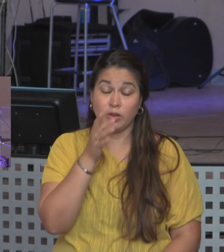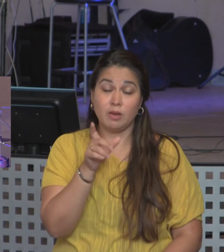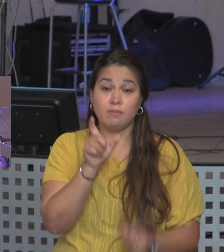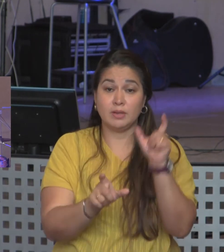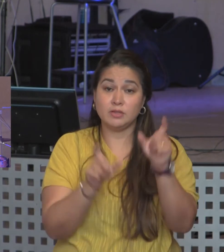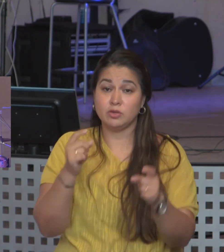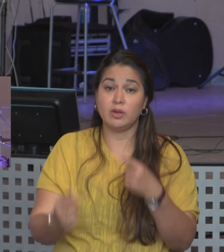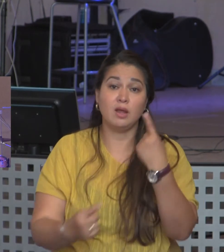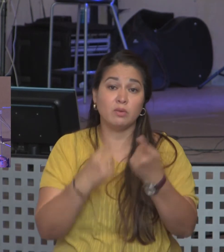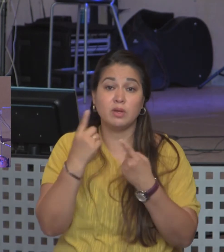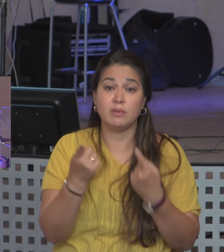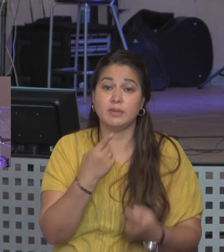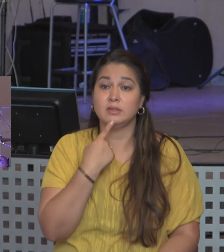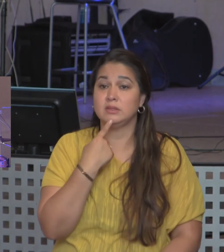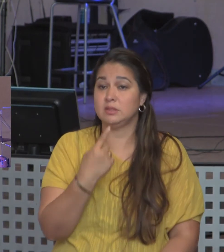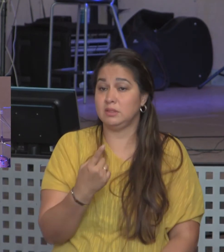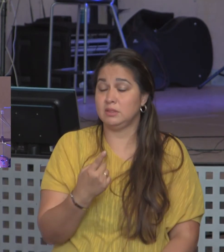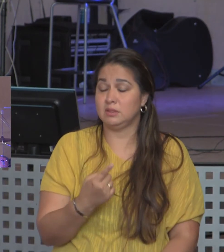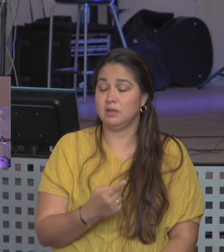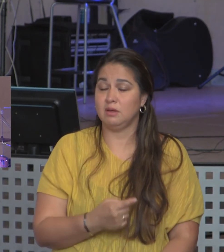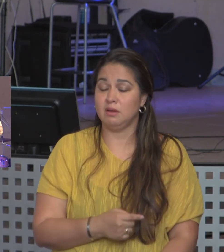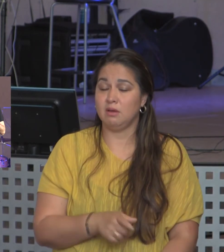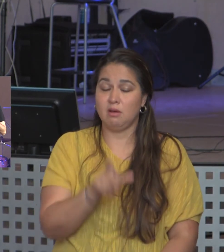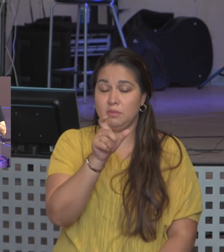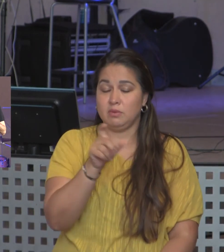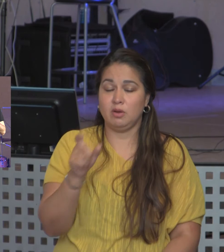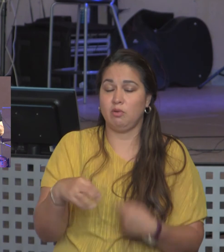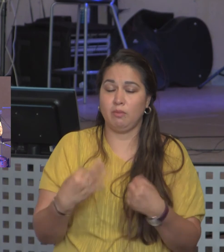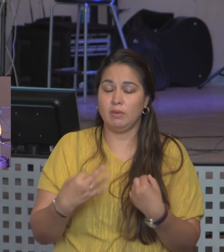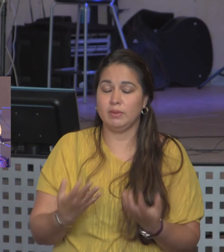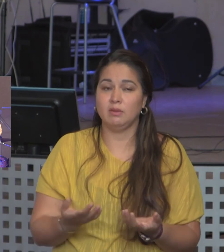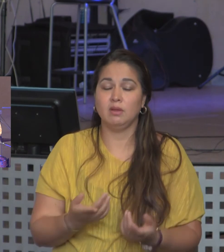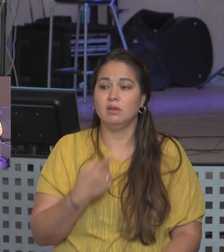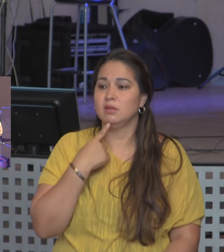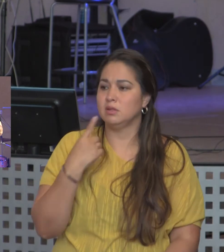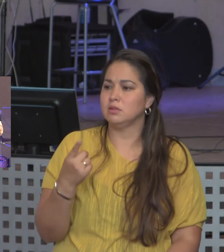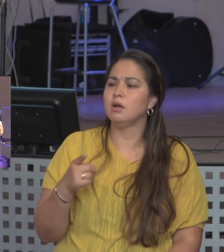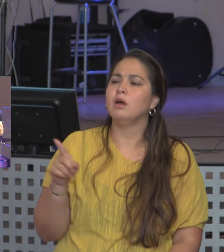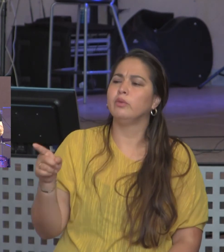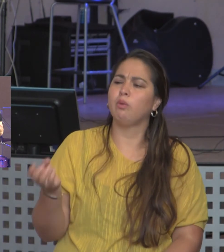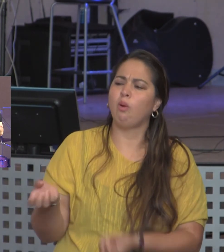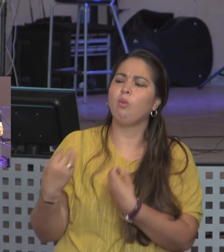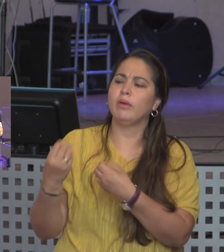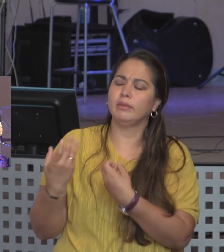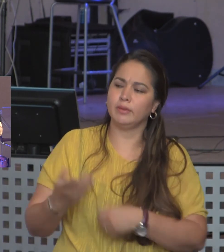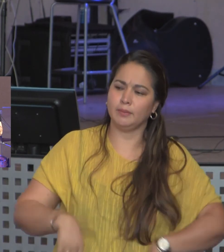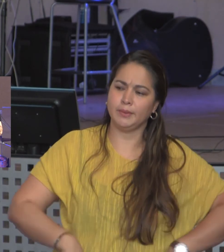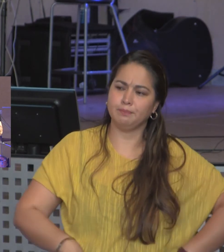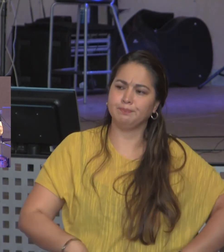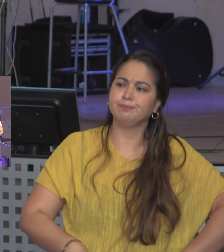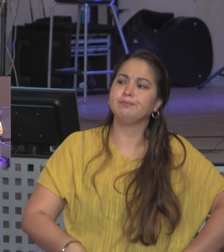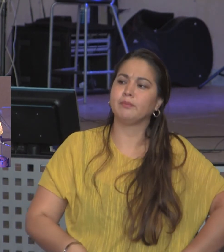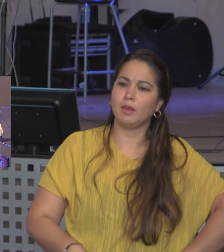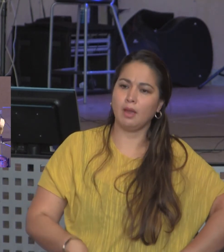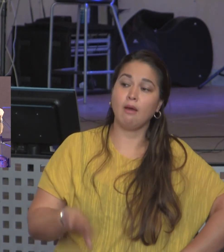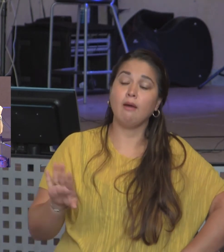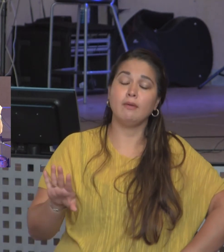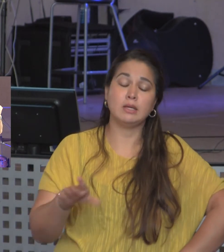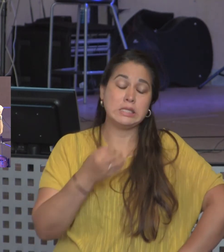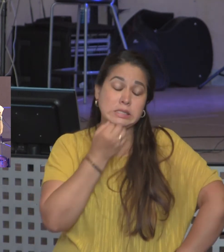Pero no es la actitud más correcta. La actitud más correcta es, a ver quién me va a hablar.